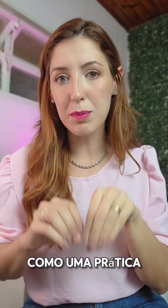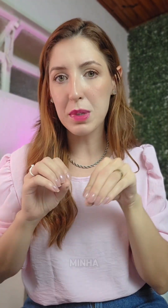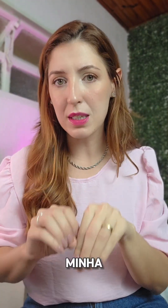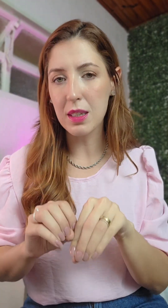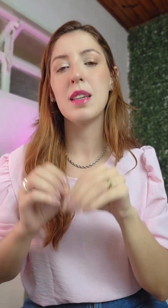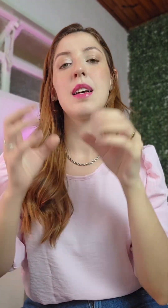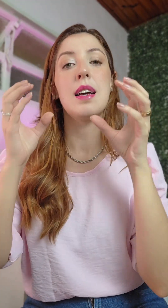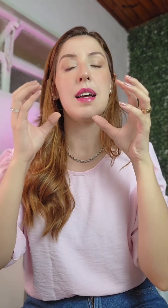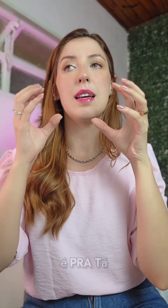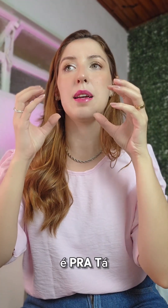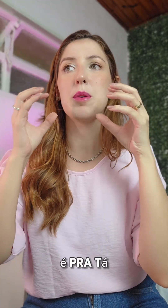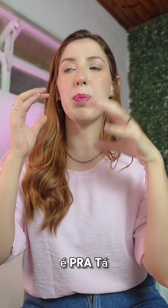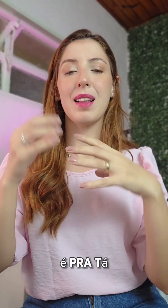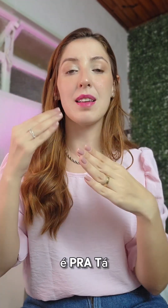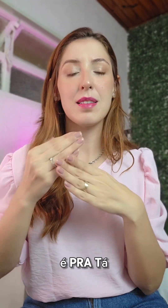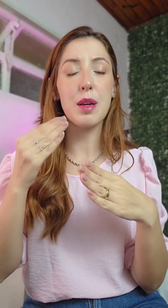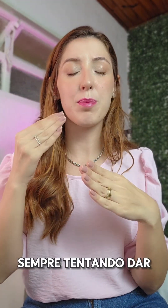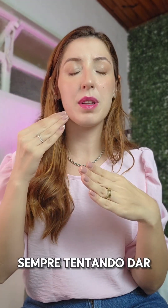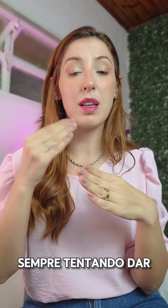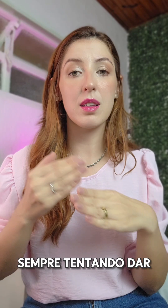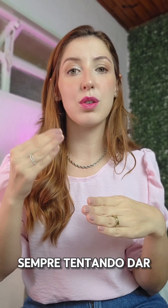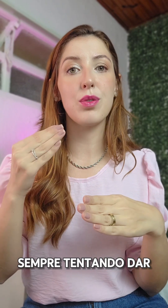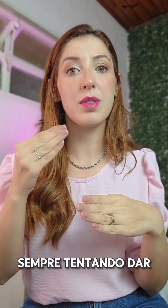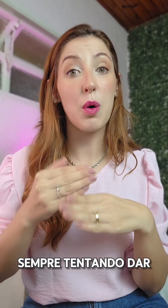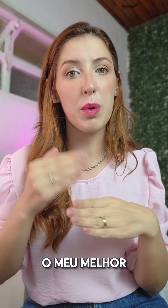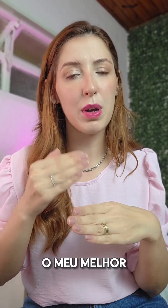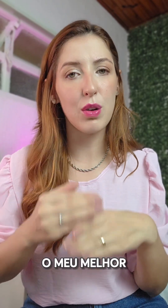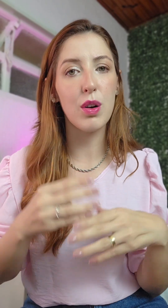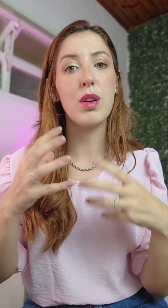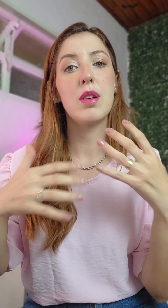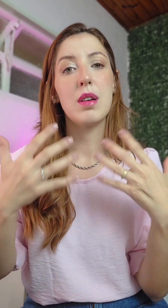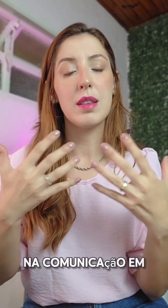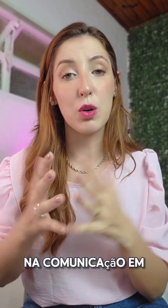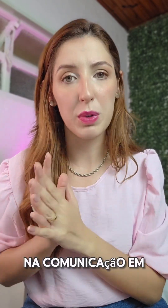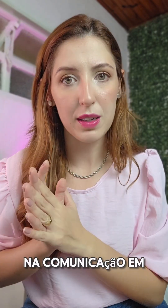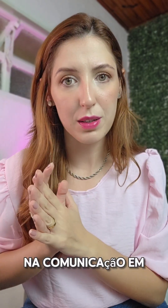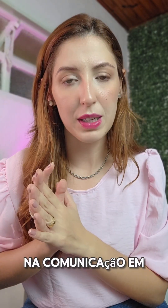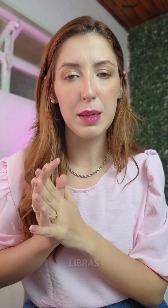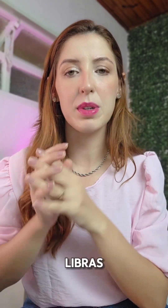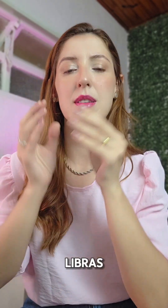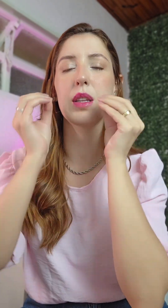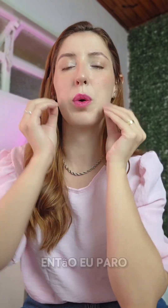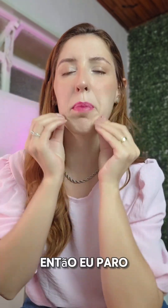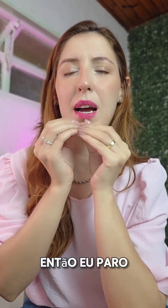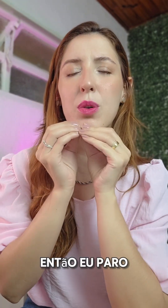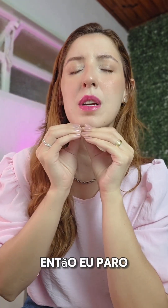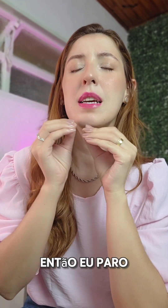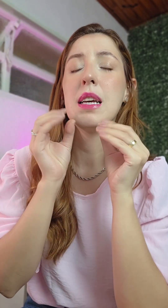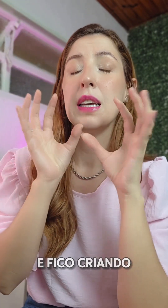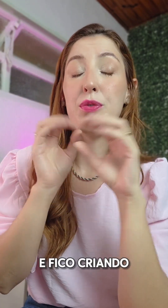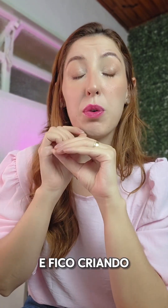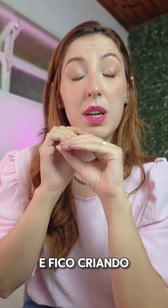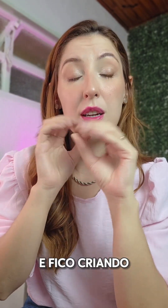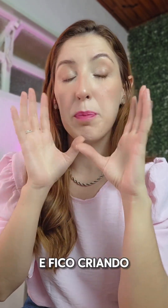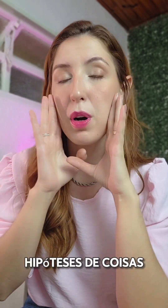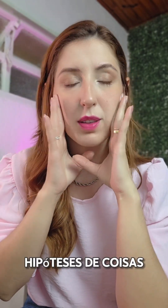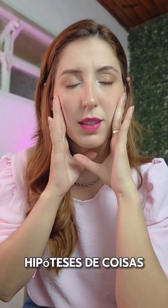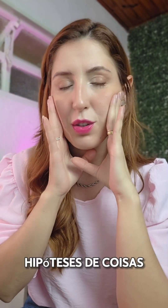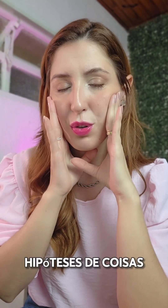minha para estar sempre tentando dar o meu melhor na comunicação em Libras. Então, eu paro e fico criando hipóteses de coisas na